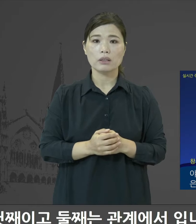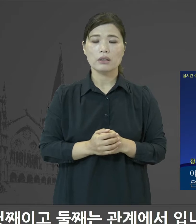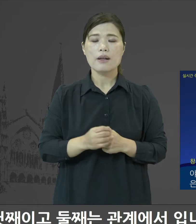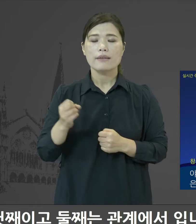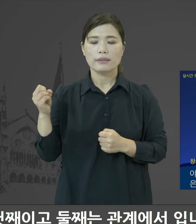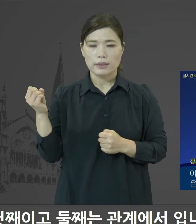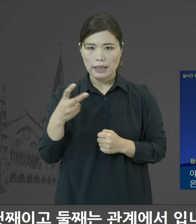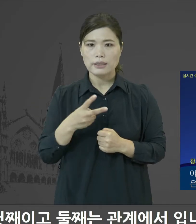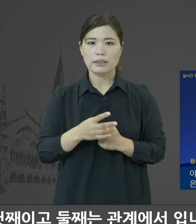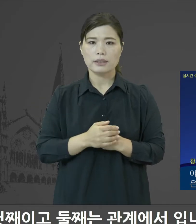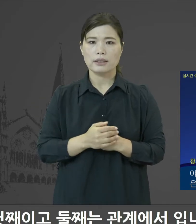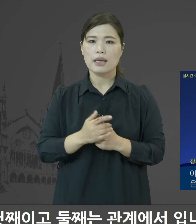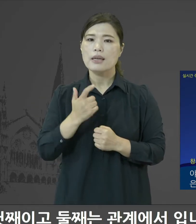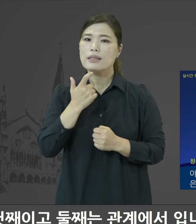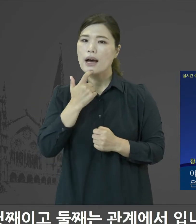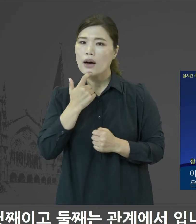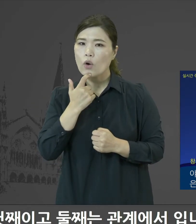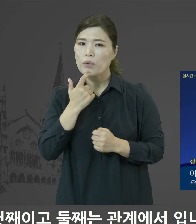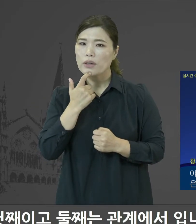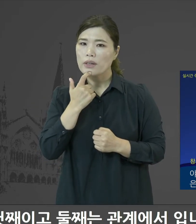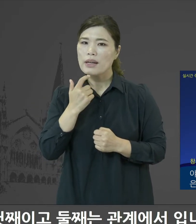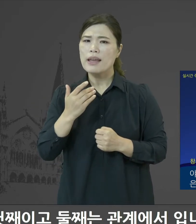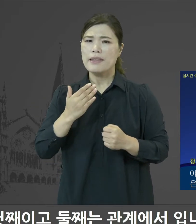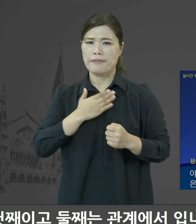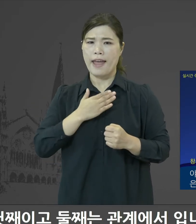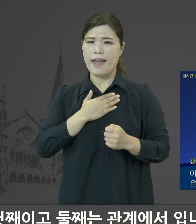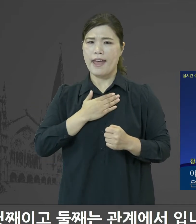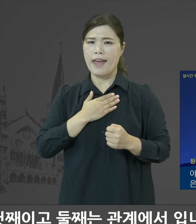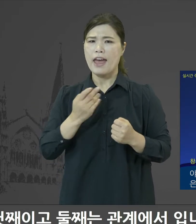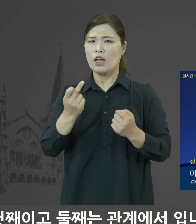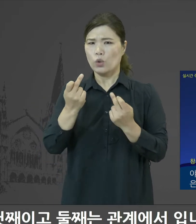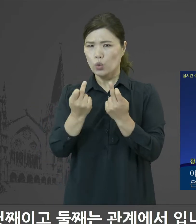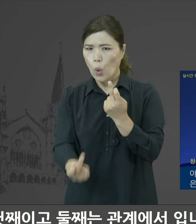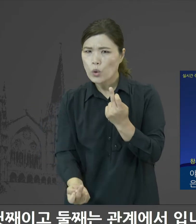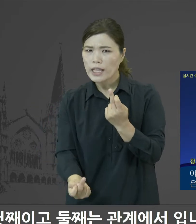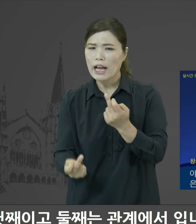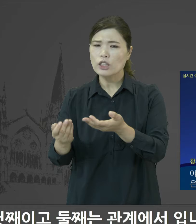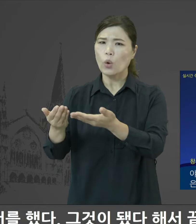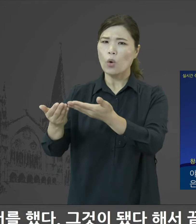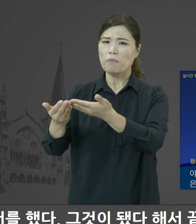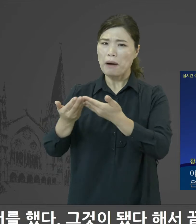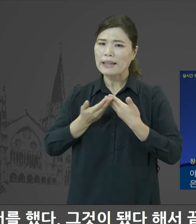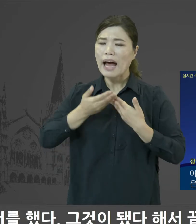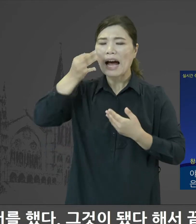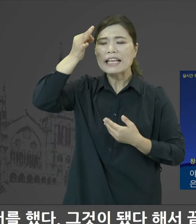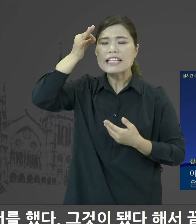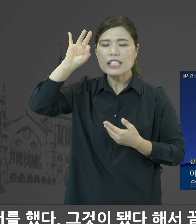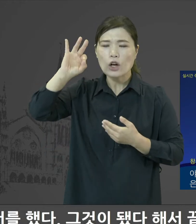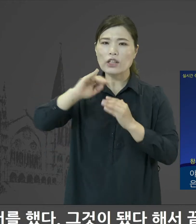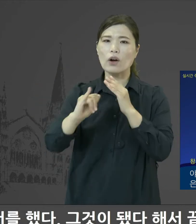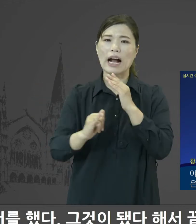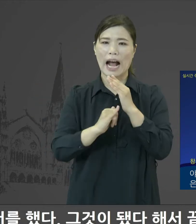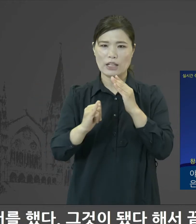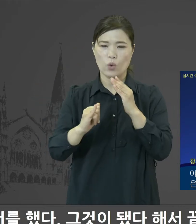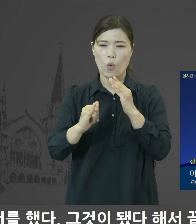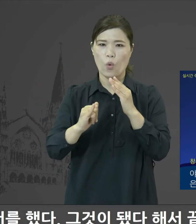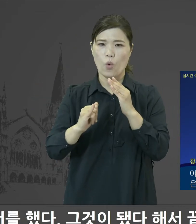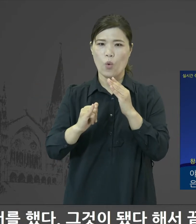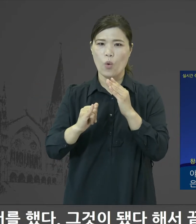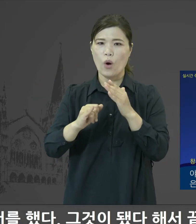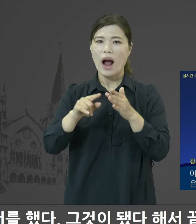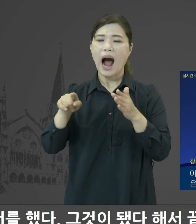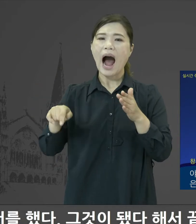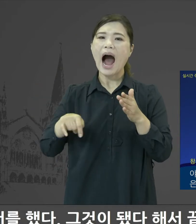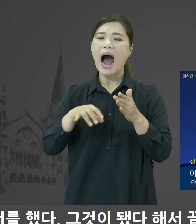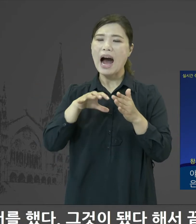다시 야곱을 자신의 동생으로 받아줘서 관계가 회복이 되고 가족 안으로 야곱이